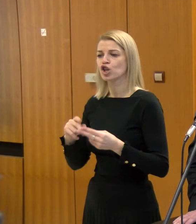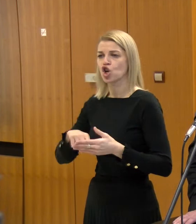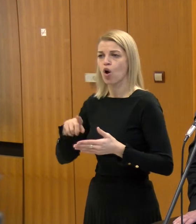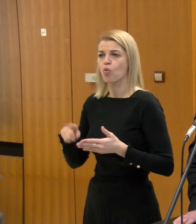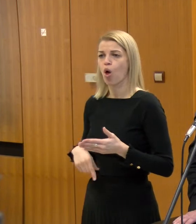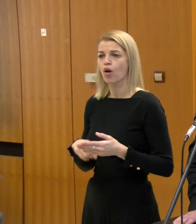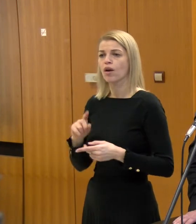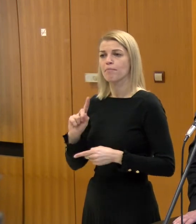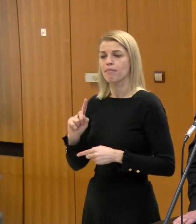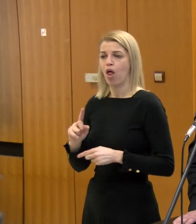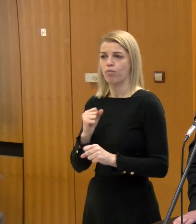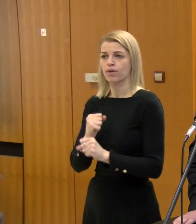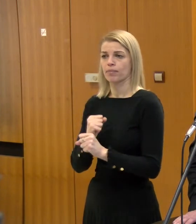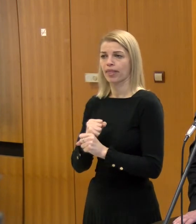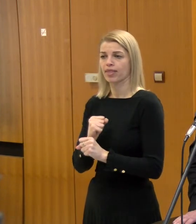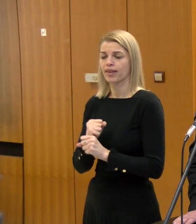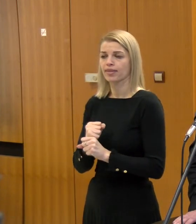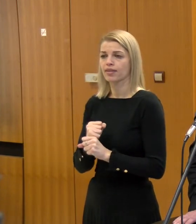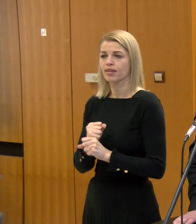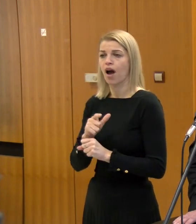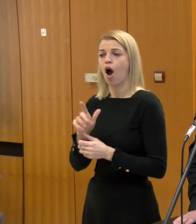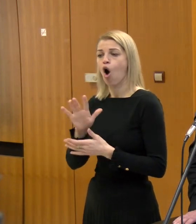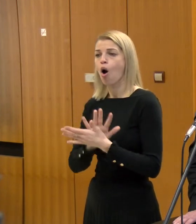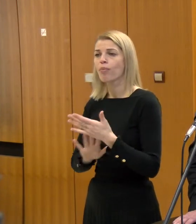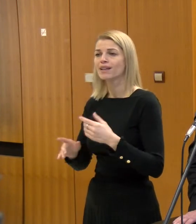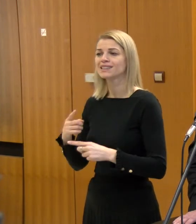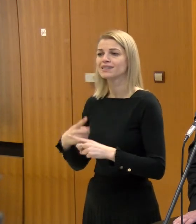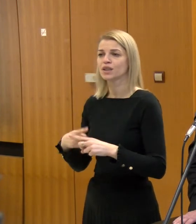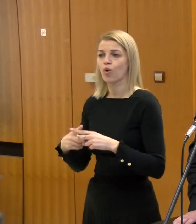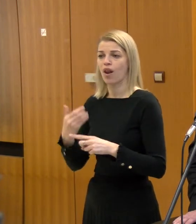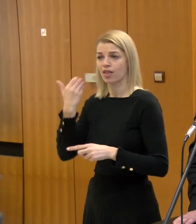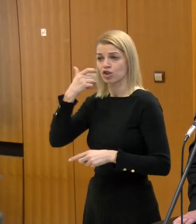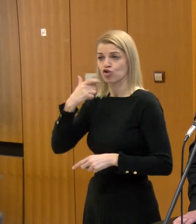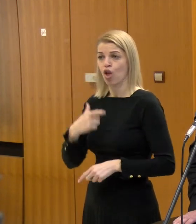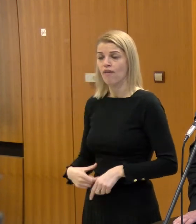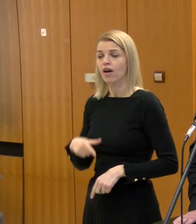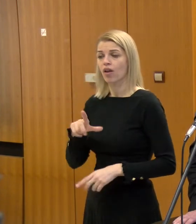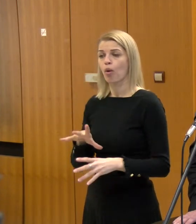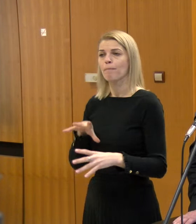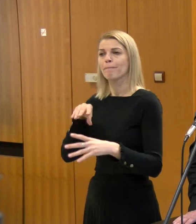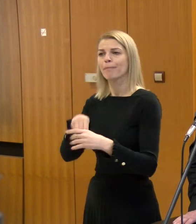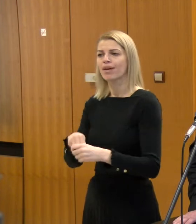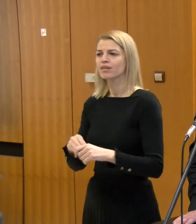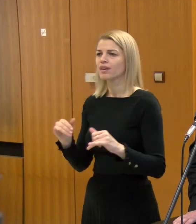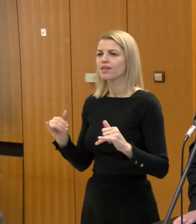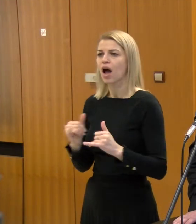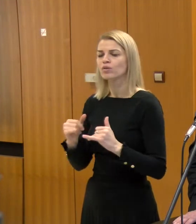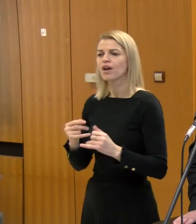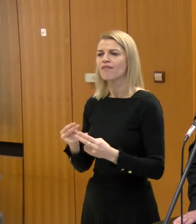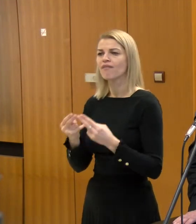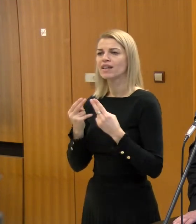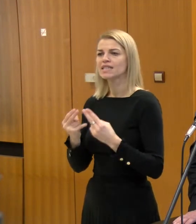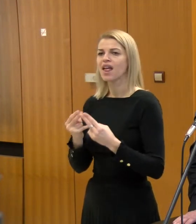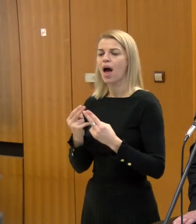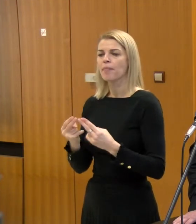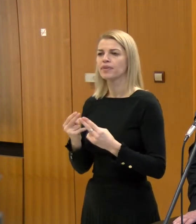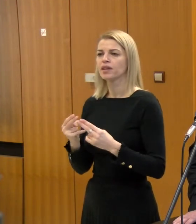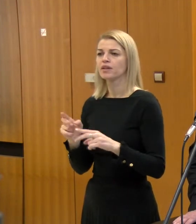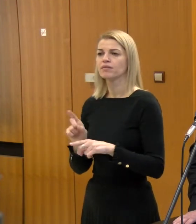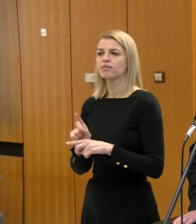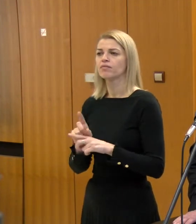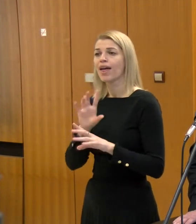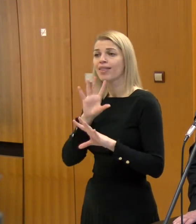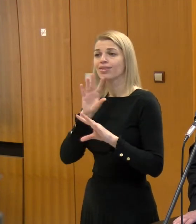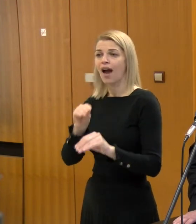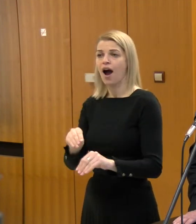úlohy, ktoré majú plniť a oblasť sexuality človeka, ktorá patrí naozaj k významným, ja to nazvem